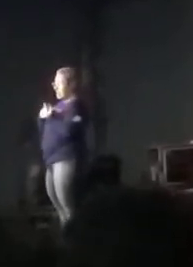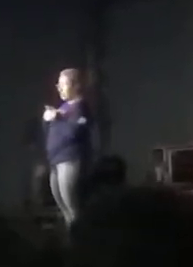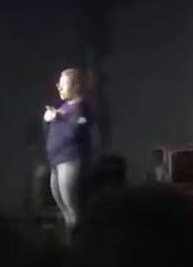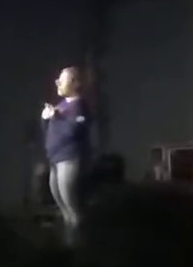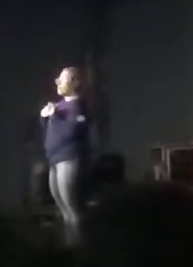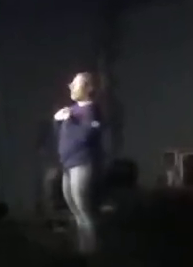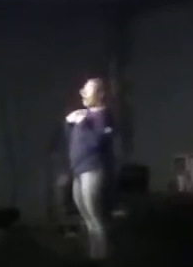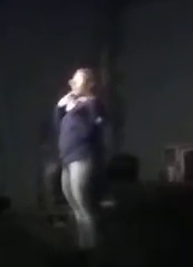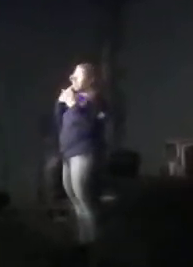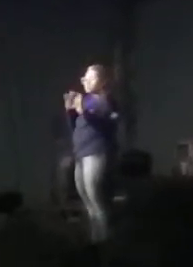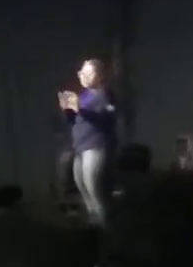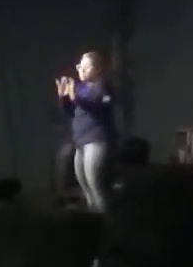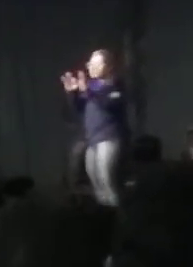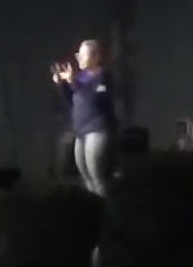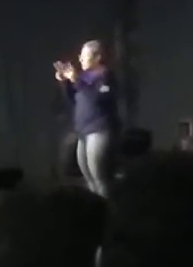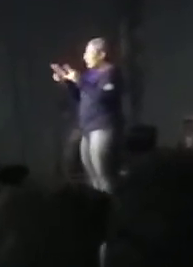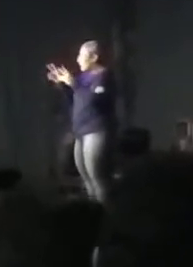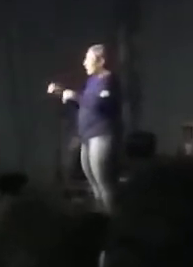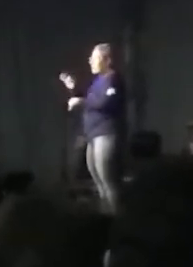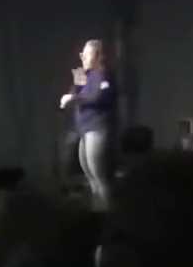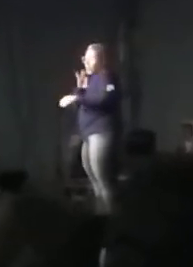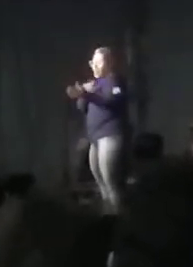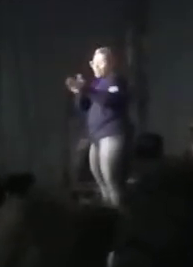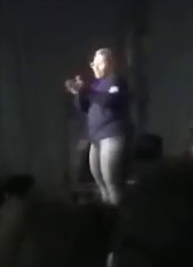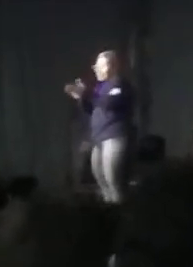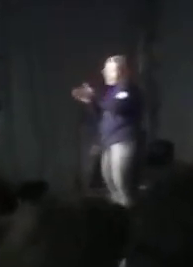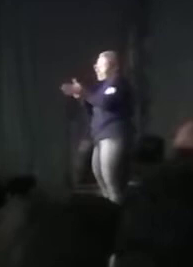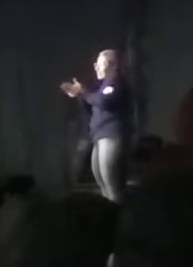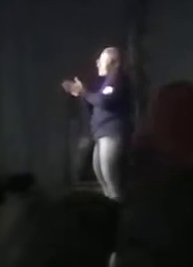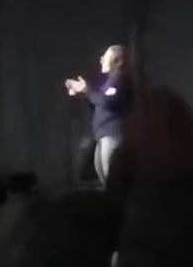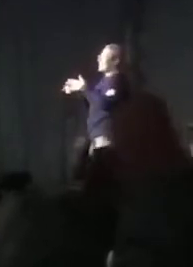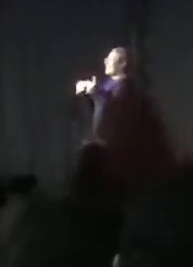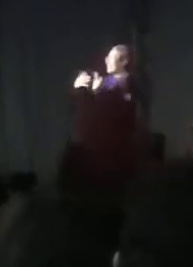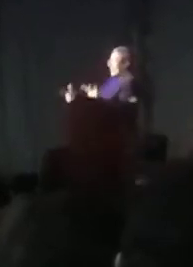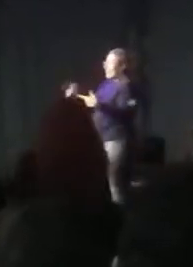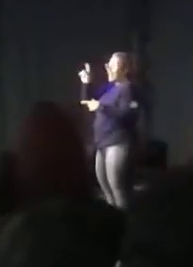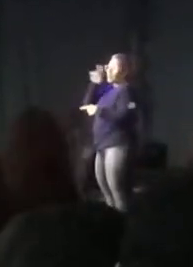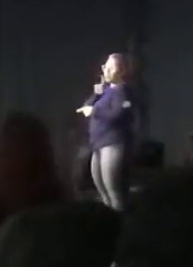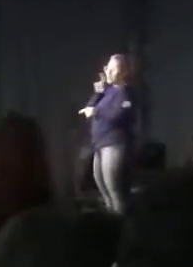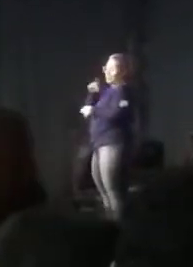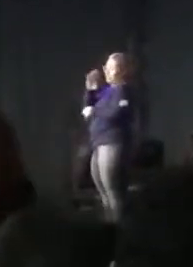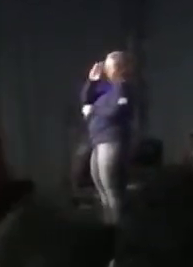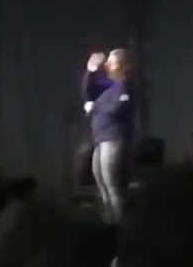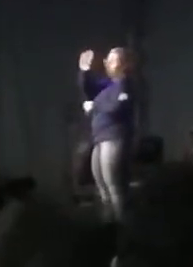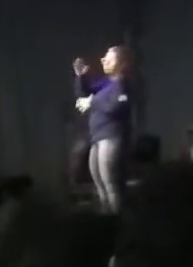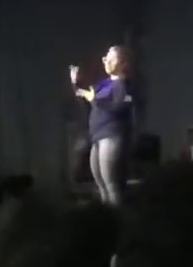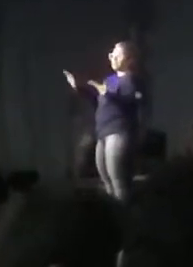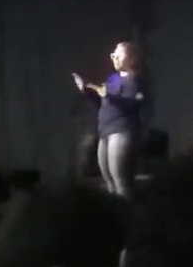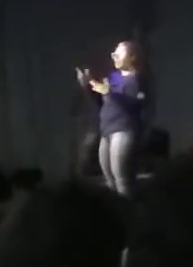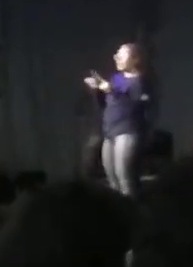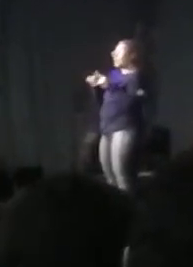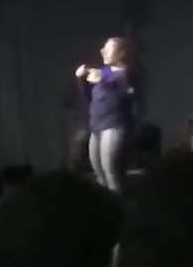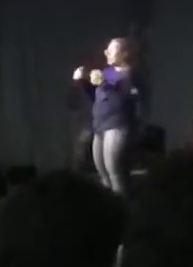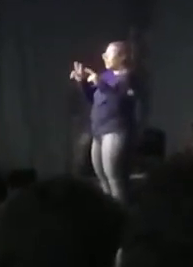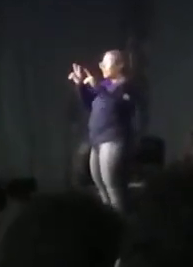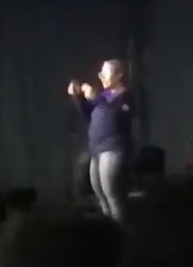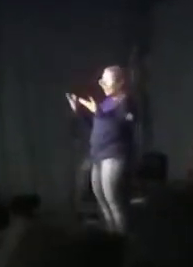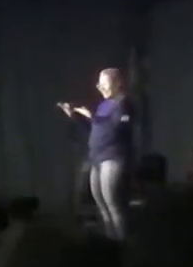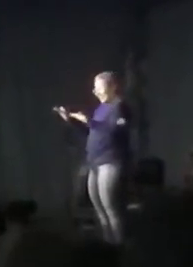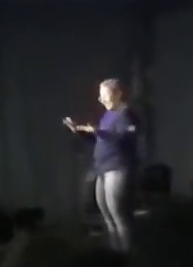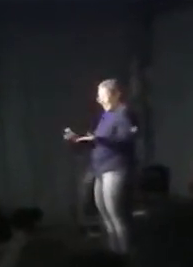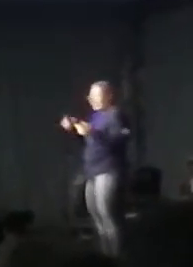acompanho muito as séries policiais de investigação americanas, principalmente, né? Então, tê-la aqui conosco, porque